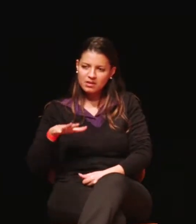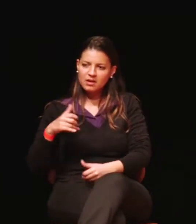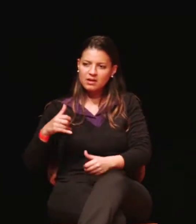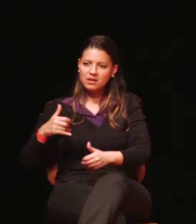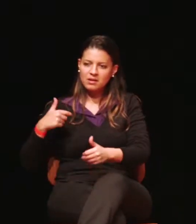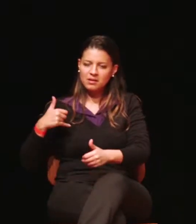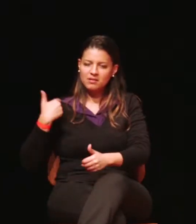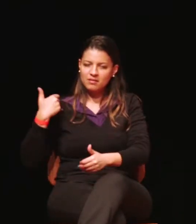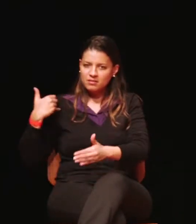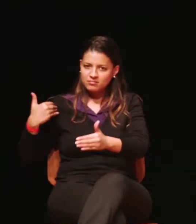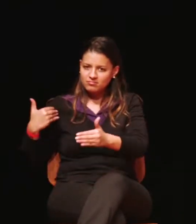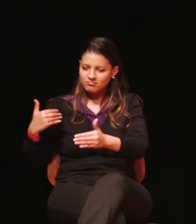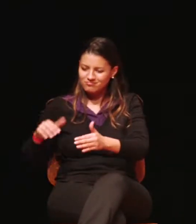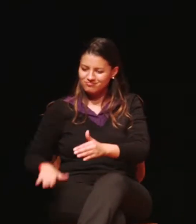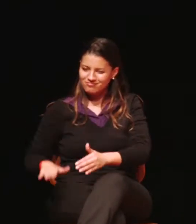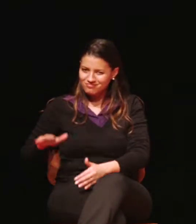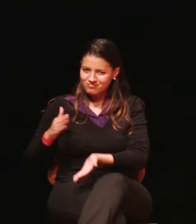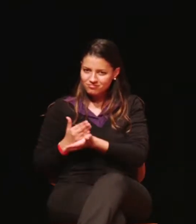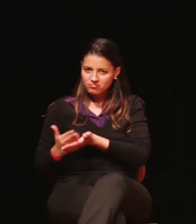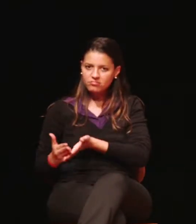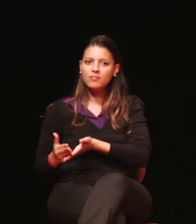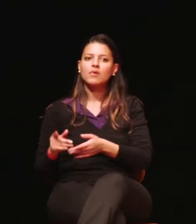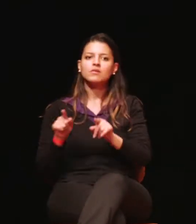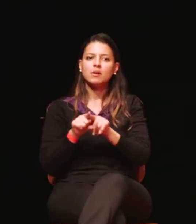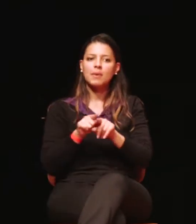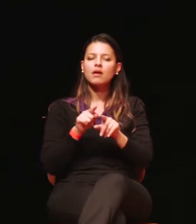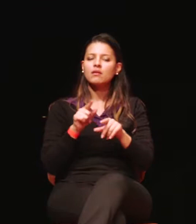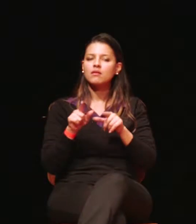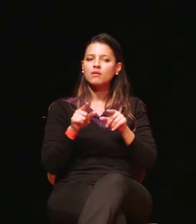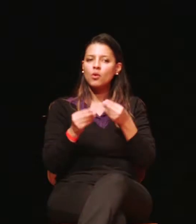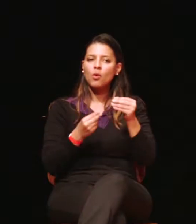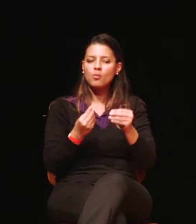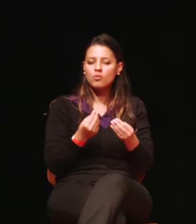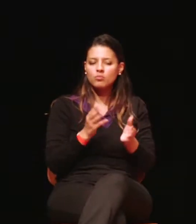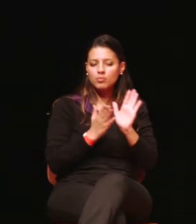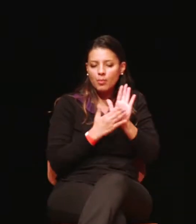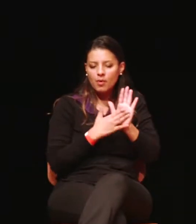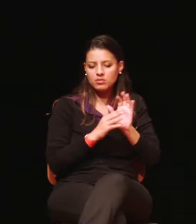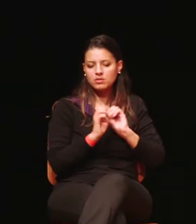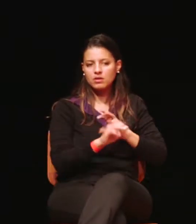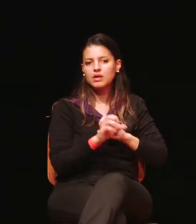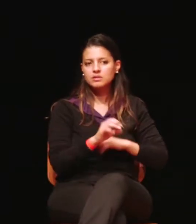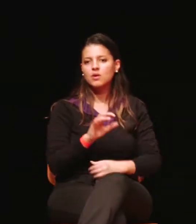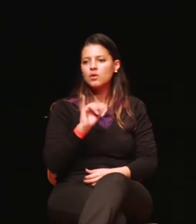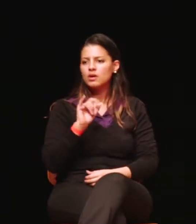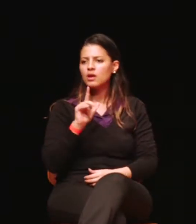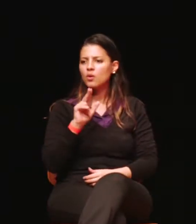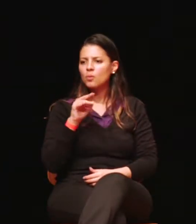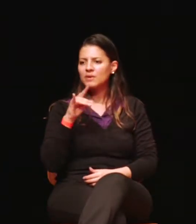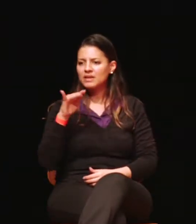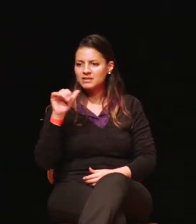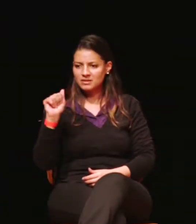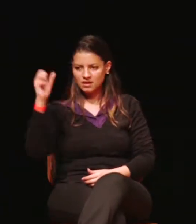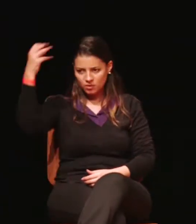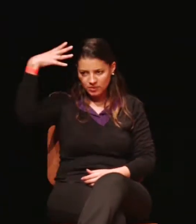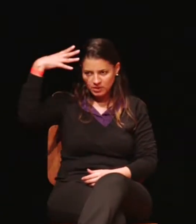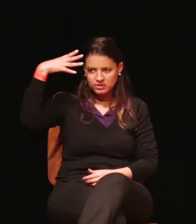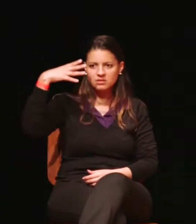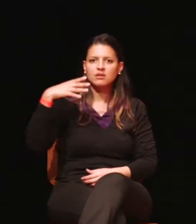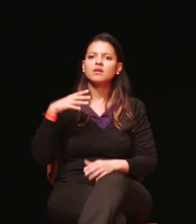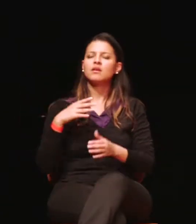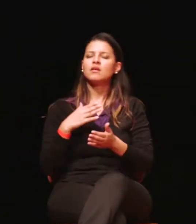lado, os tratados de educação iluminista, como Emílio de Rousseau, publicado na segunda metade do século